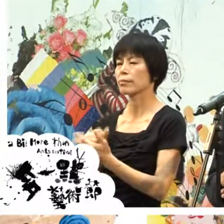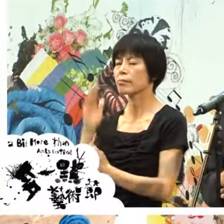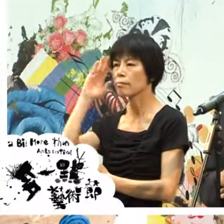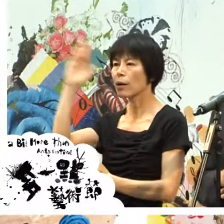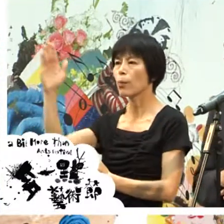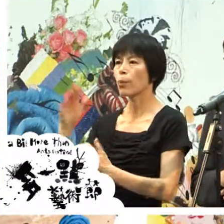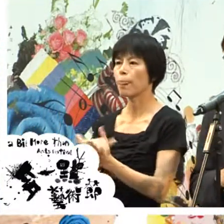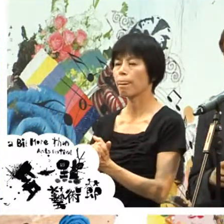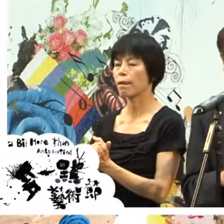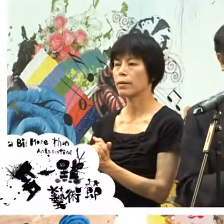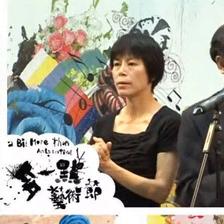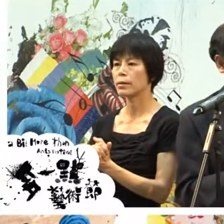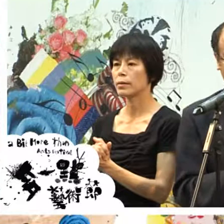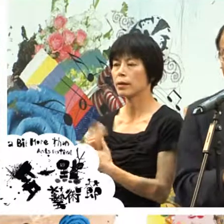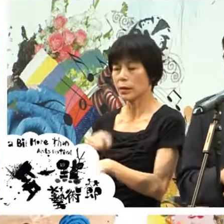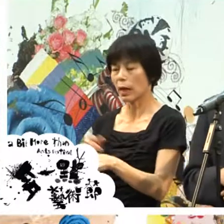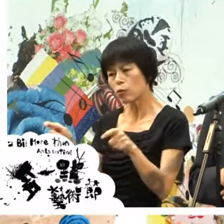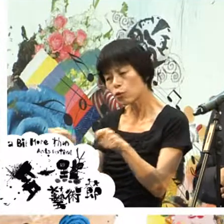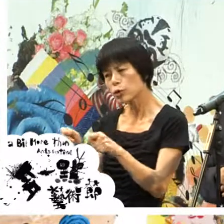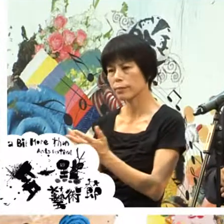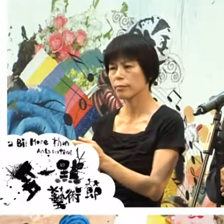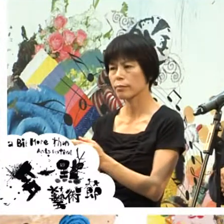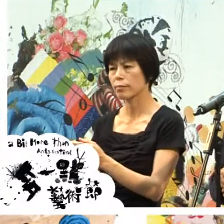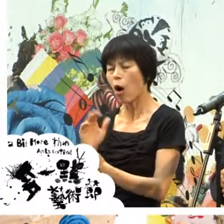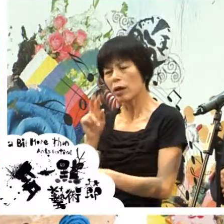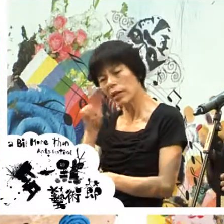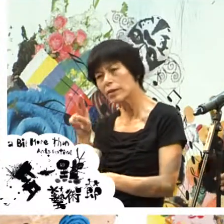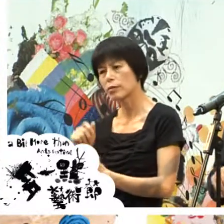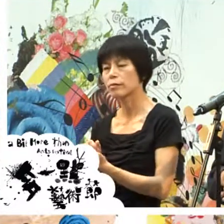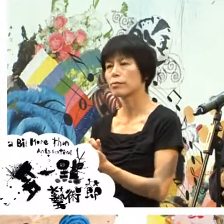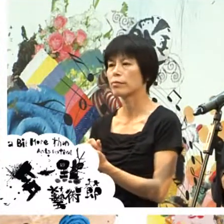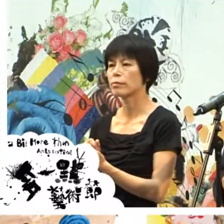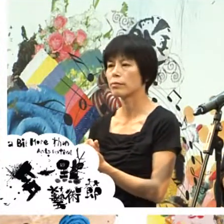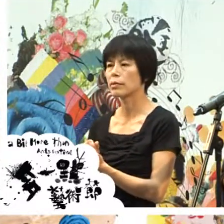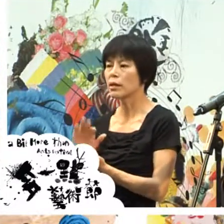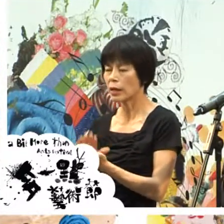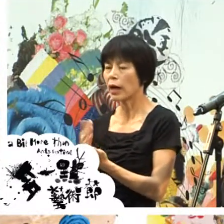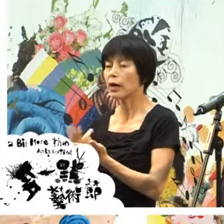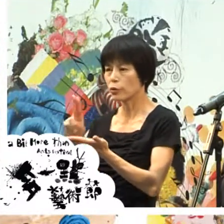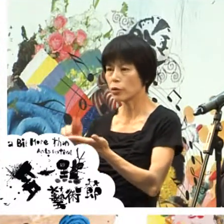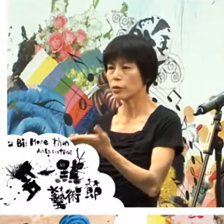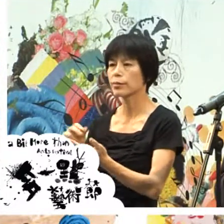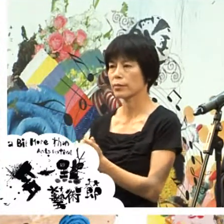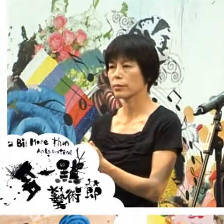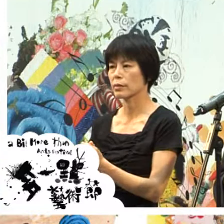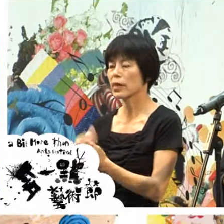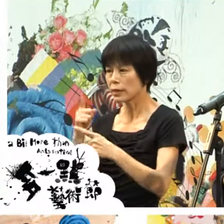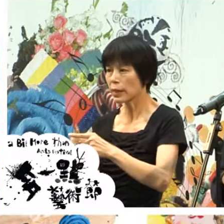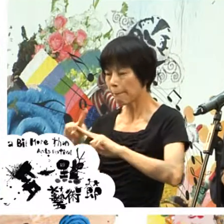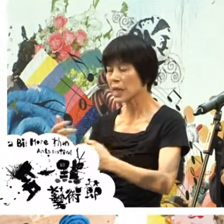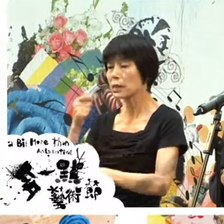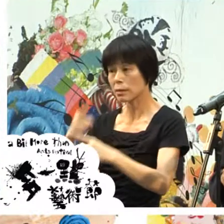望我哋好短嘅時間之內能夠睇到呢個情況嘅出現。不過，我相信如果真係要呢個情況出現嘅